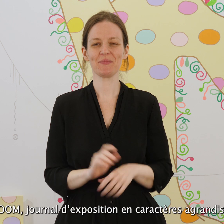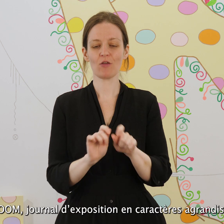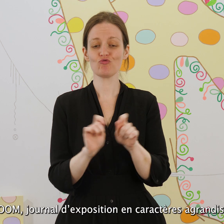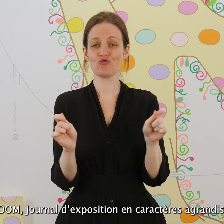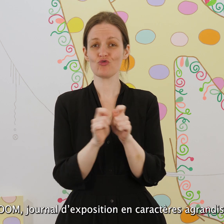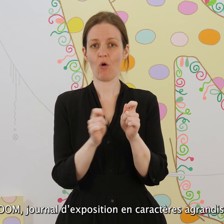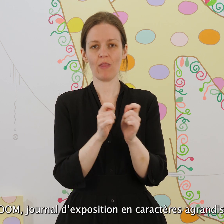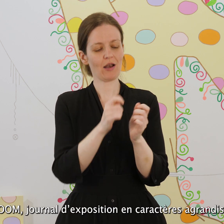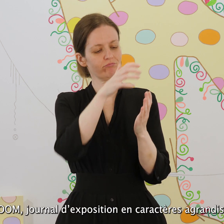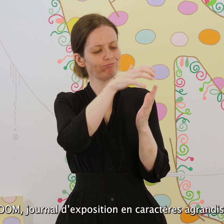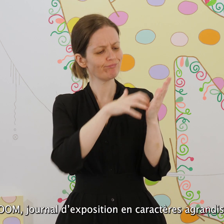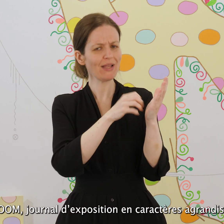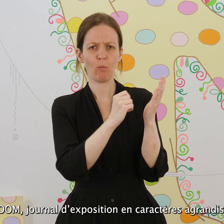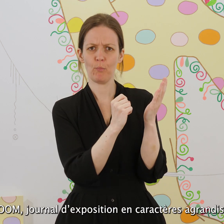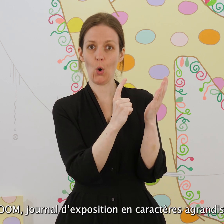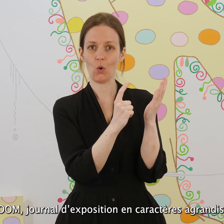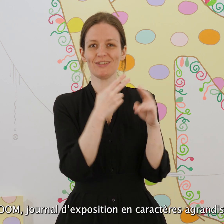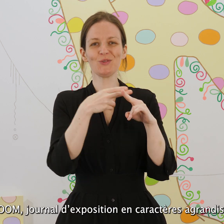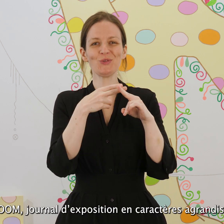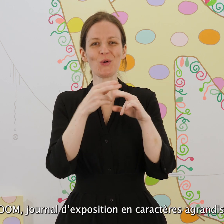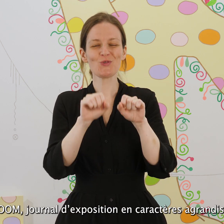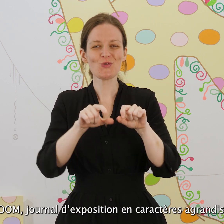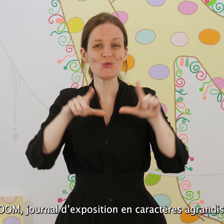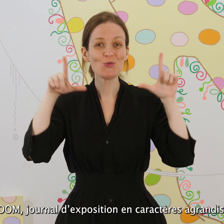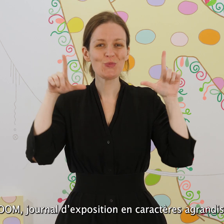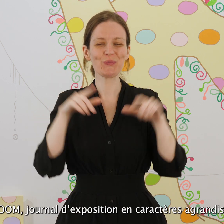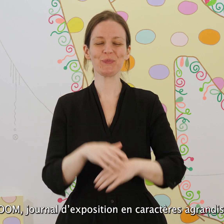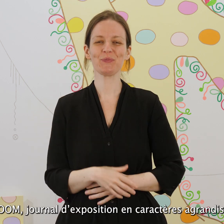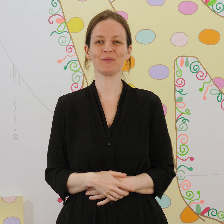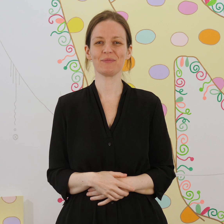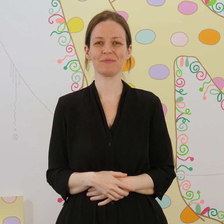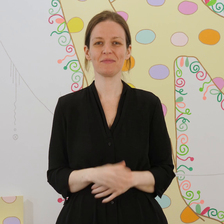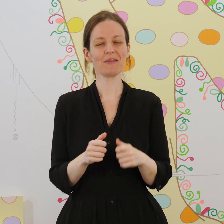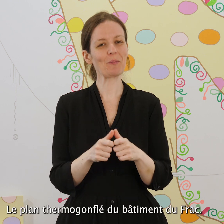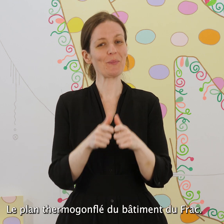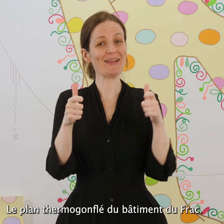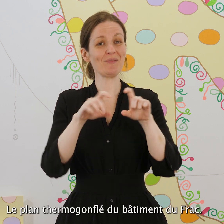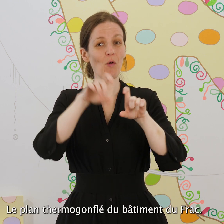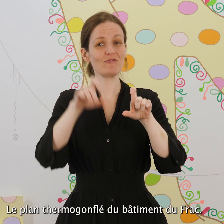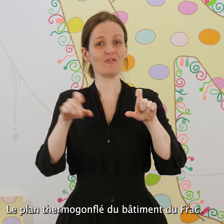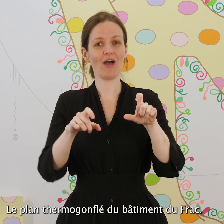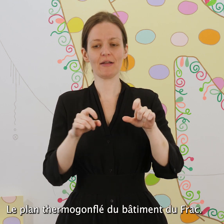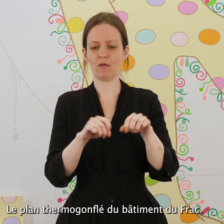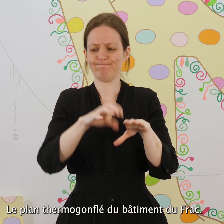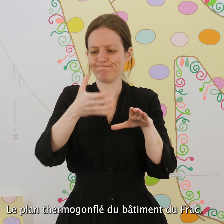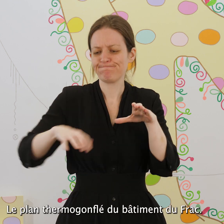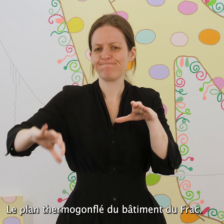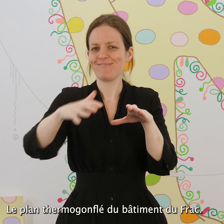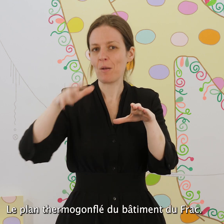le Zoom, journal d'exposition en caractère agrandi, le plan thermogonflé du bâtiment